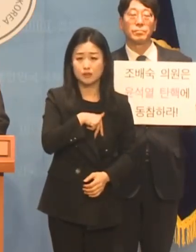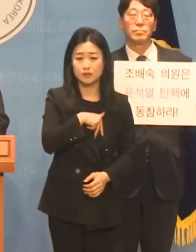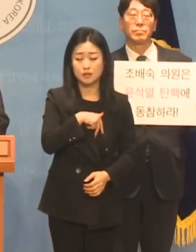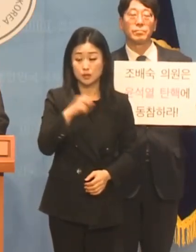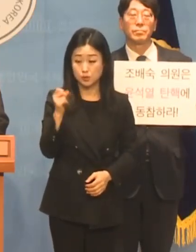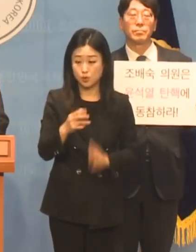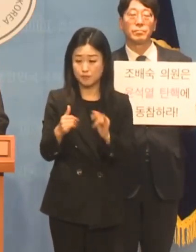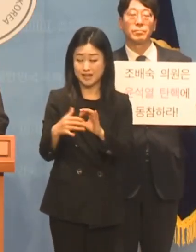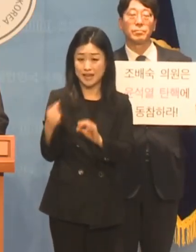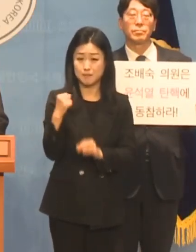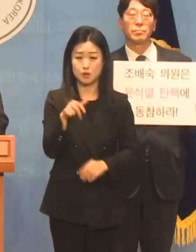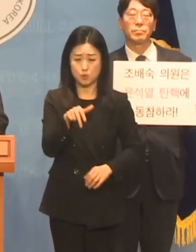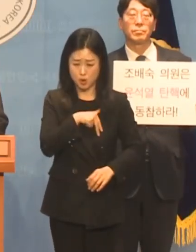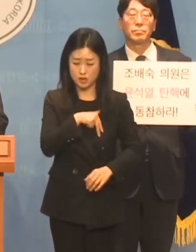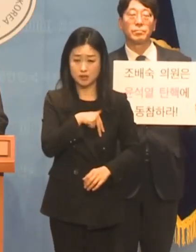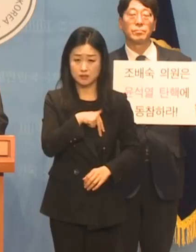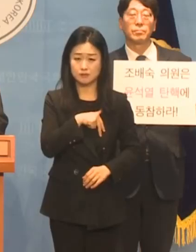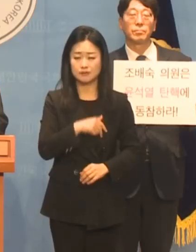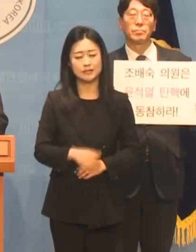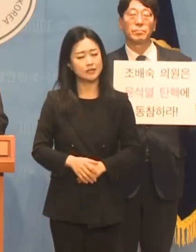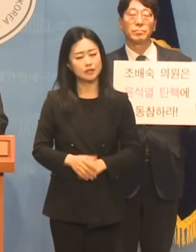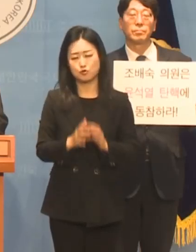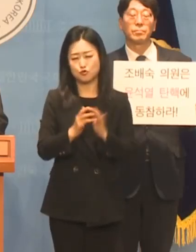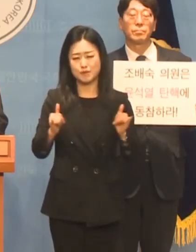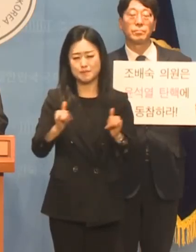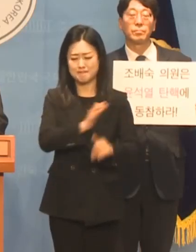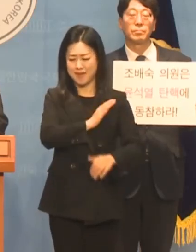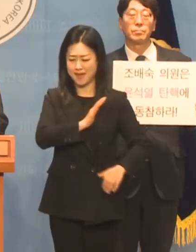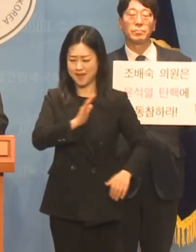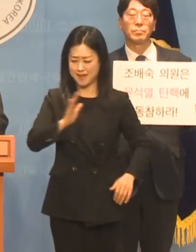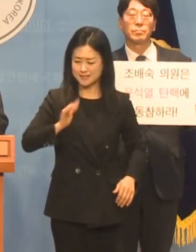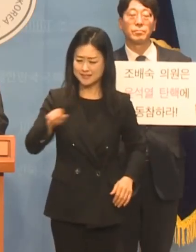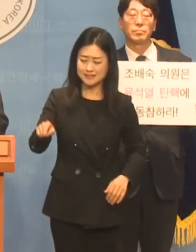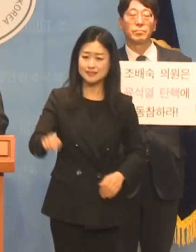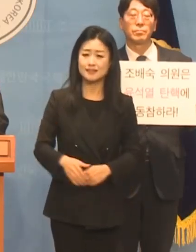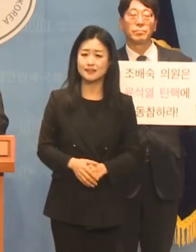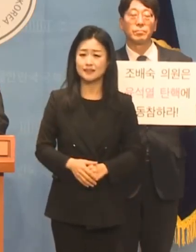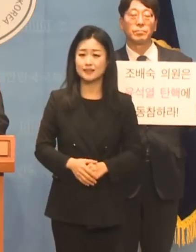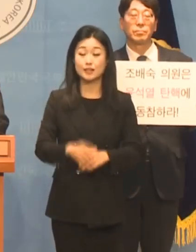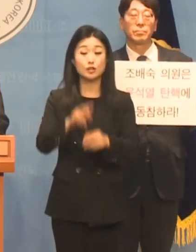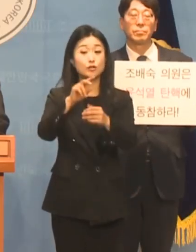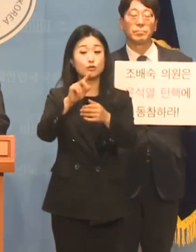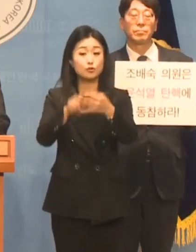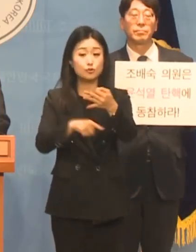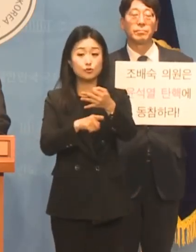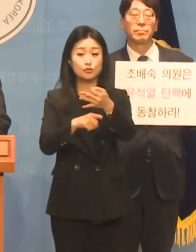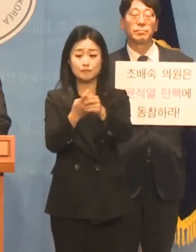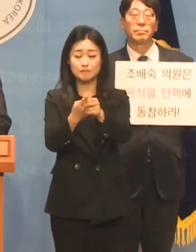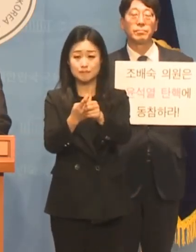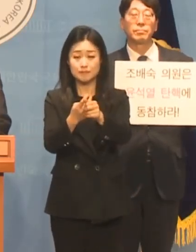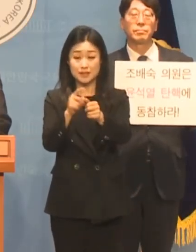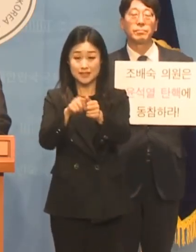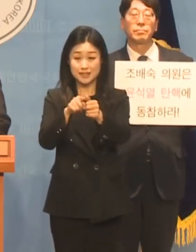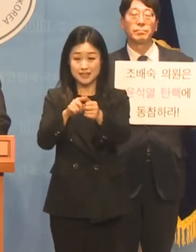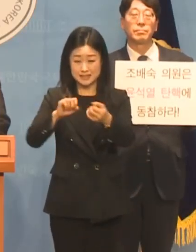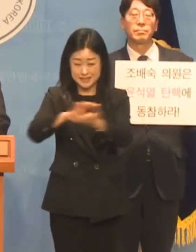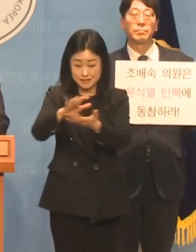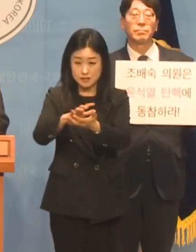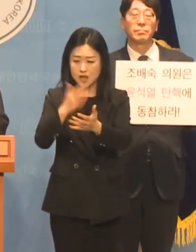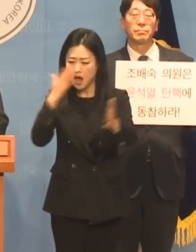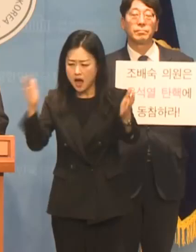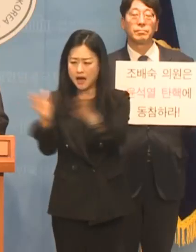국민의힘 국회의원들은 국민의 열망을 배신하고 윤석열 내란 일당과 한편이 되기를 주저하지